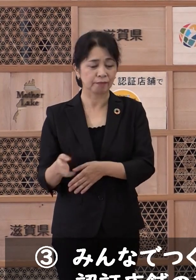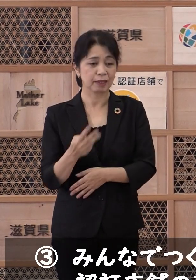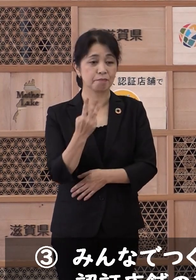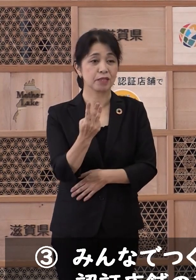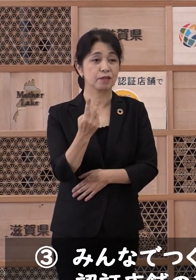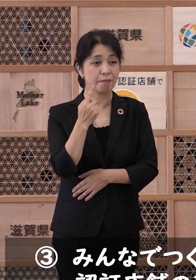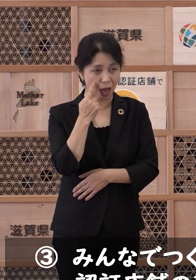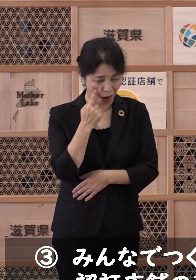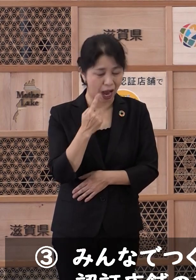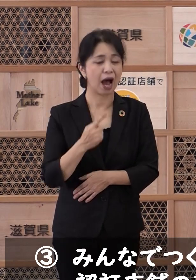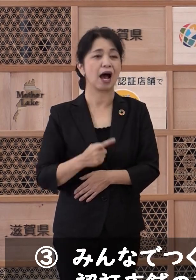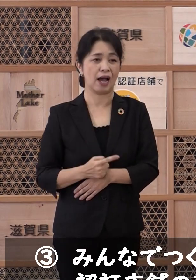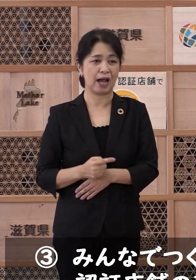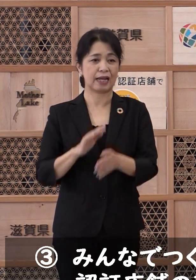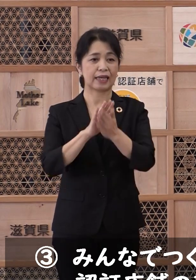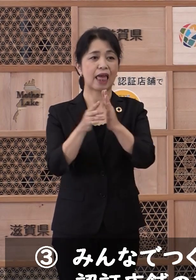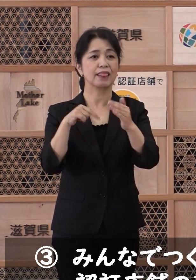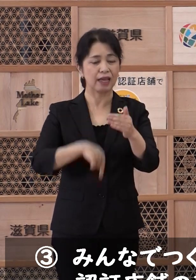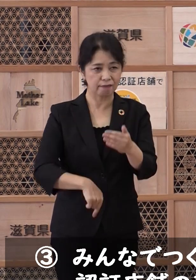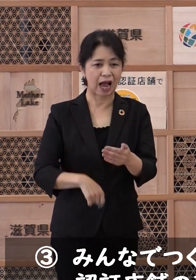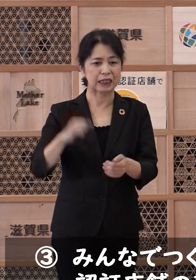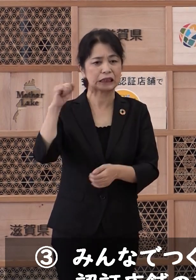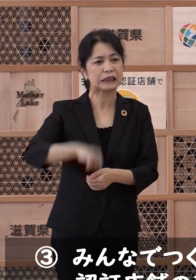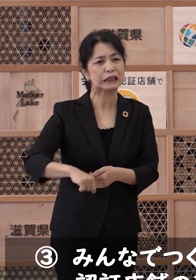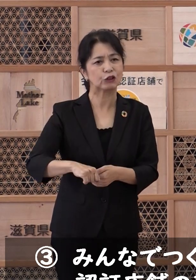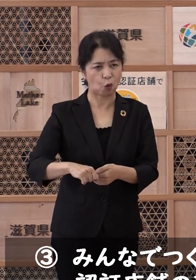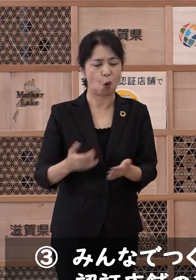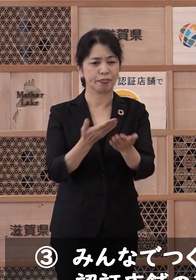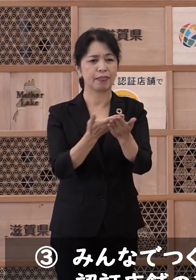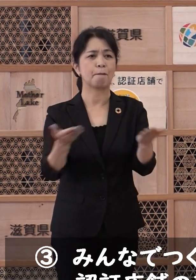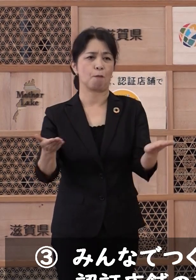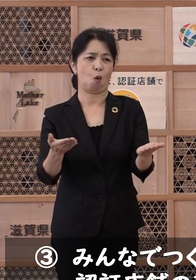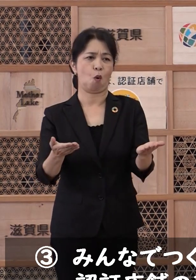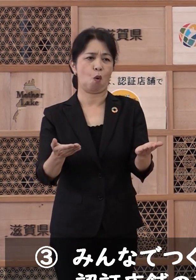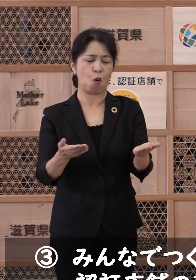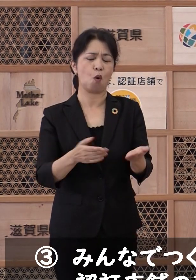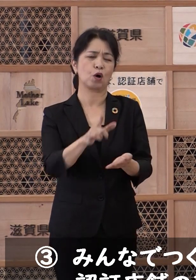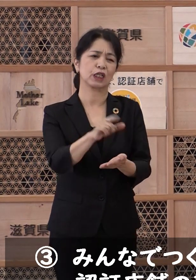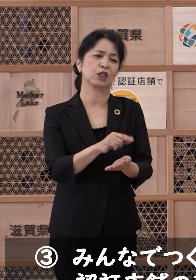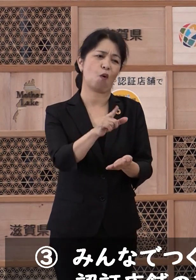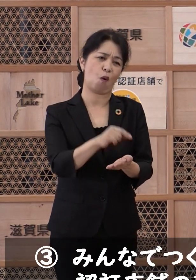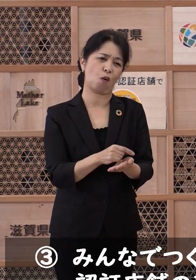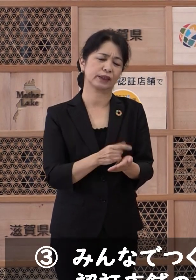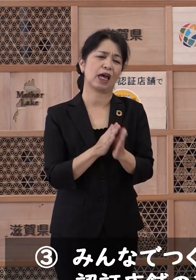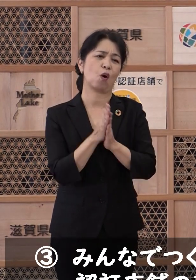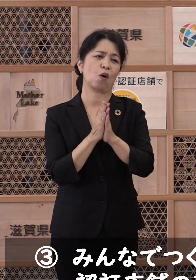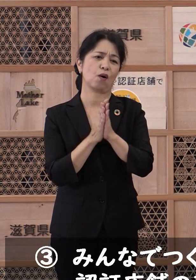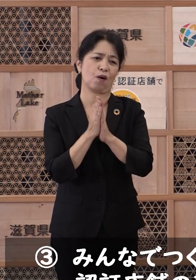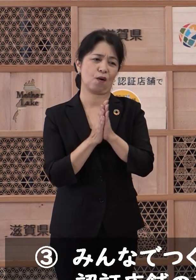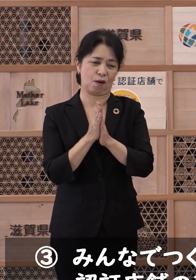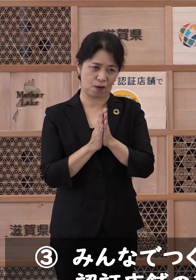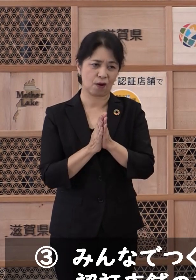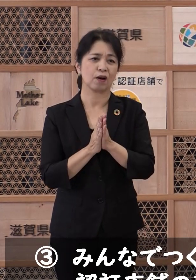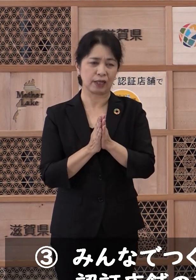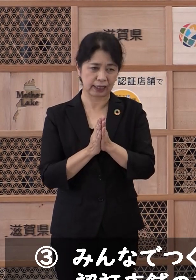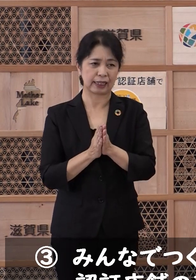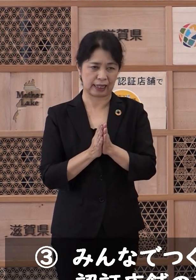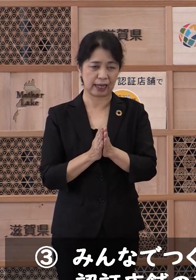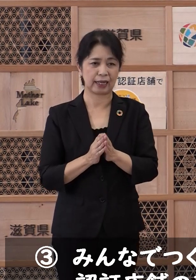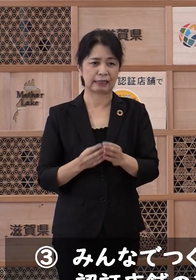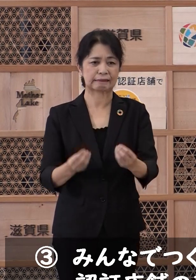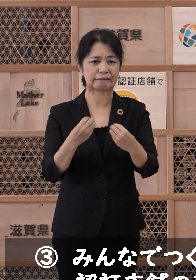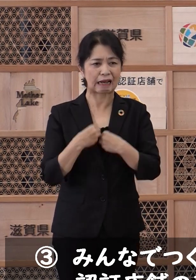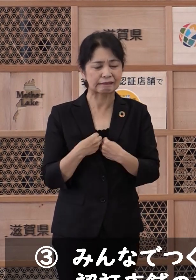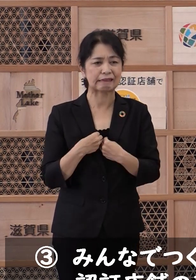ても認証店舗のご利用など感染リスクを下げる工夫努力をみんなでし